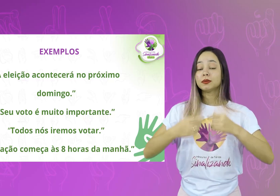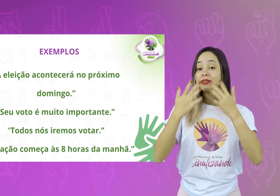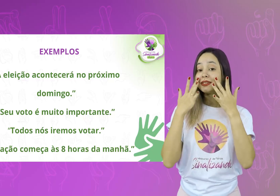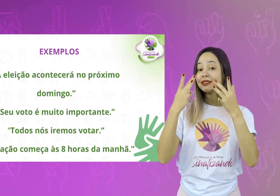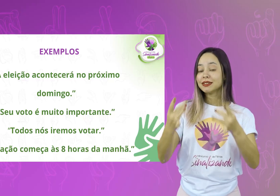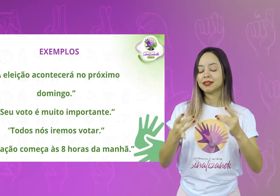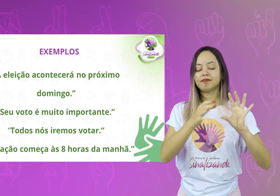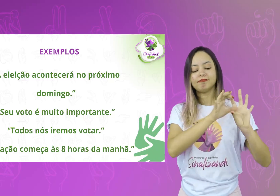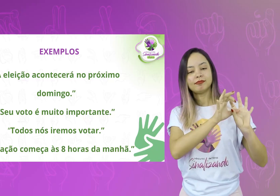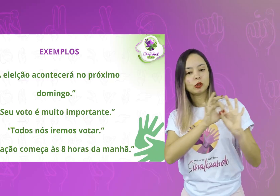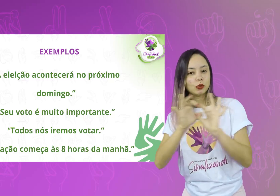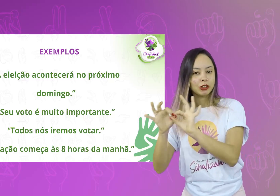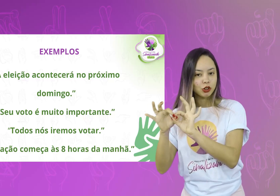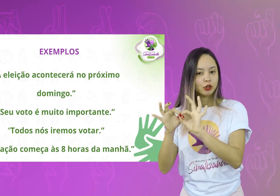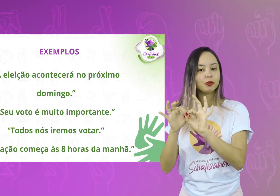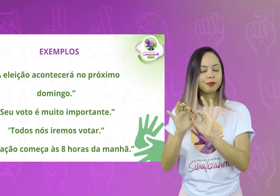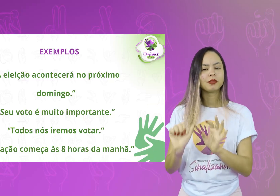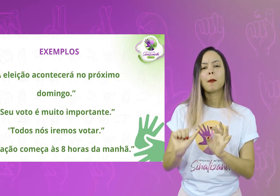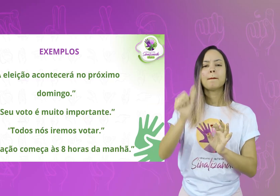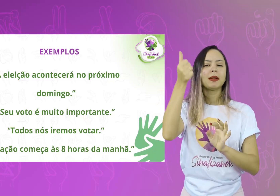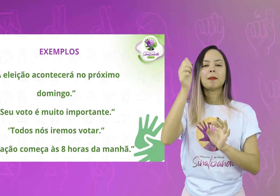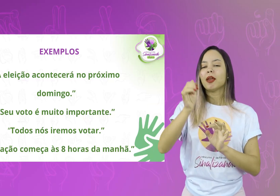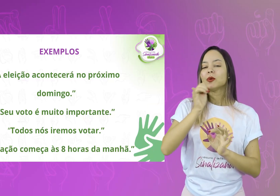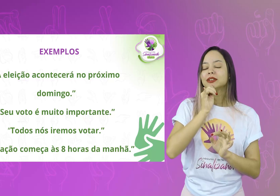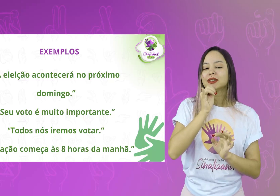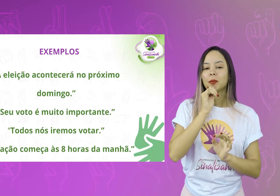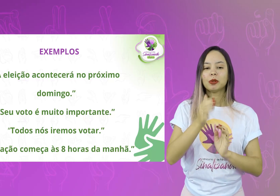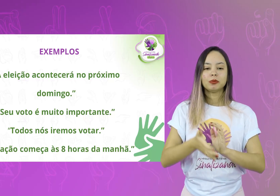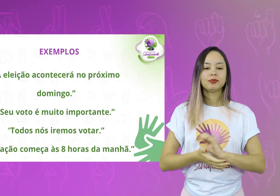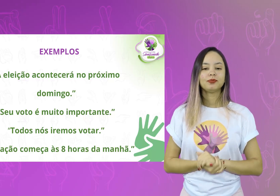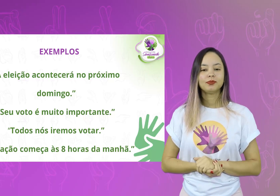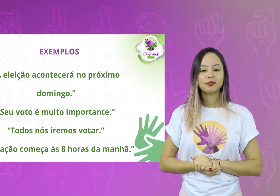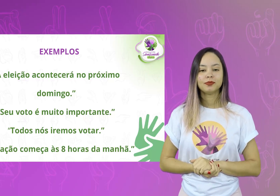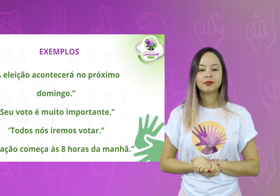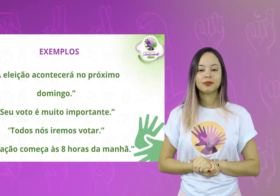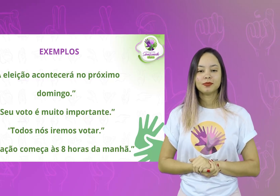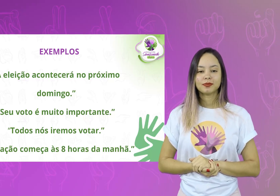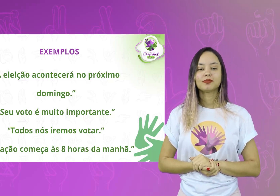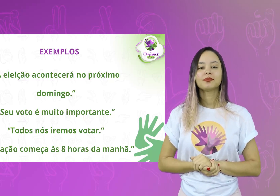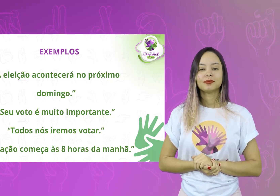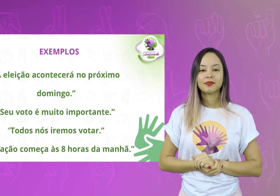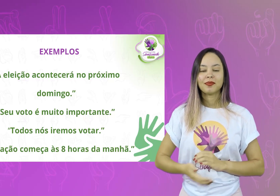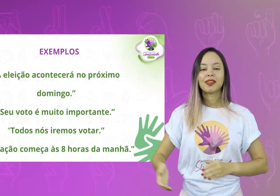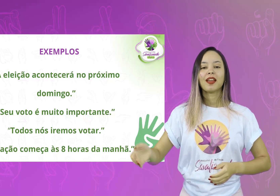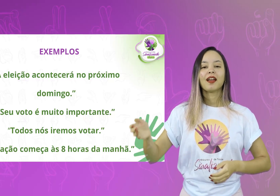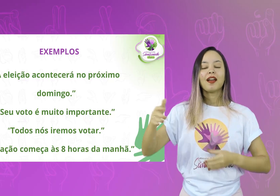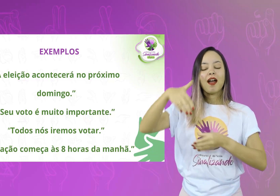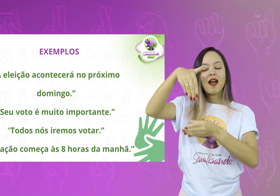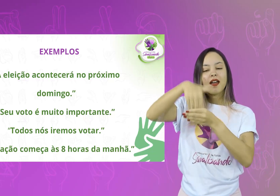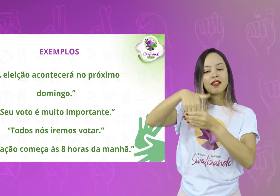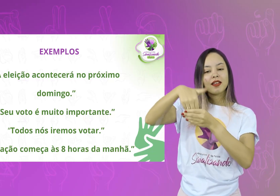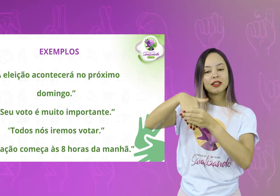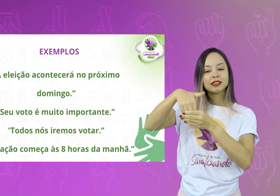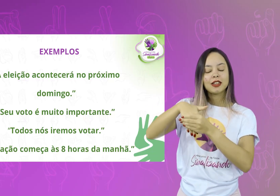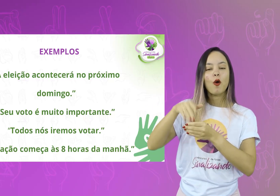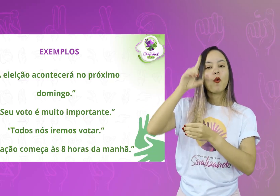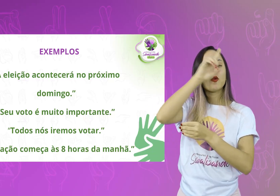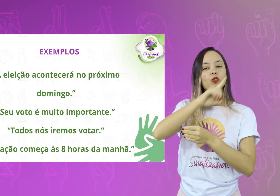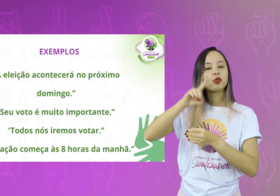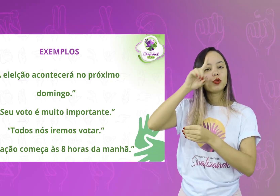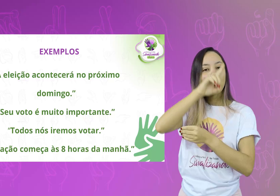né? Mas a gente, prestando atenção no contexto, não se confunde. Ó, o primeiro exemplo,